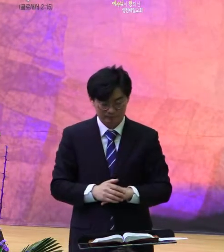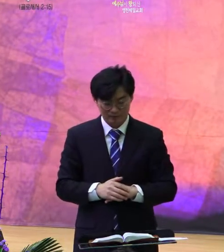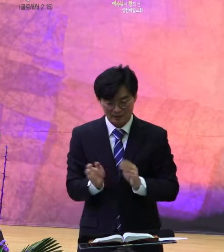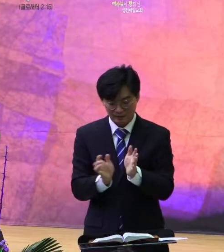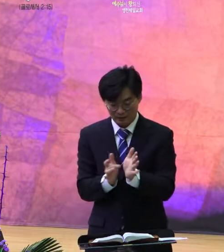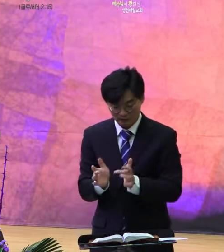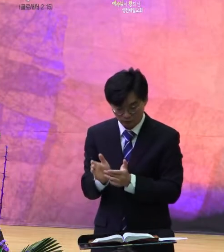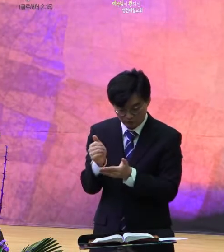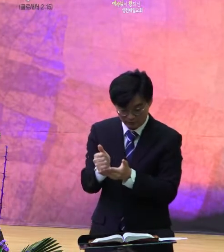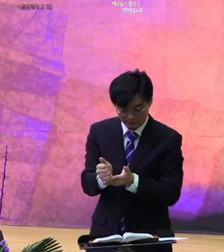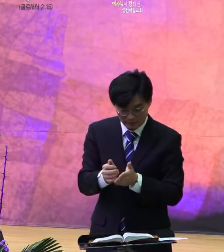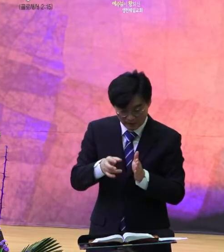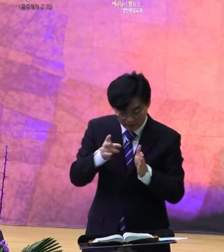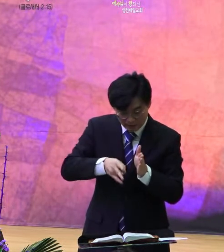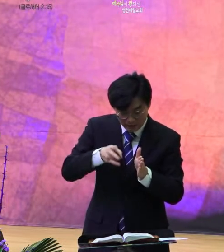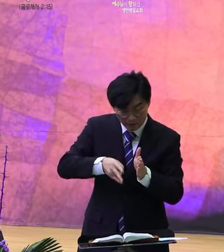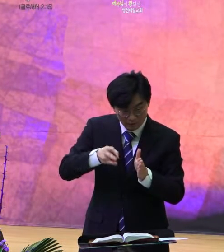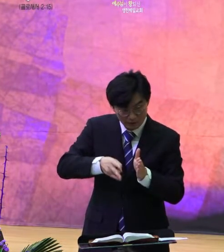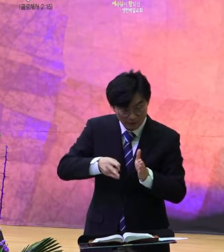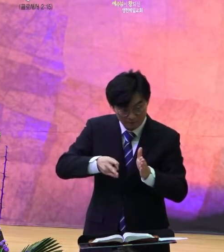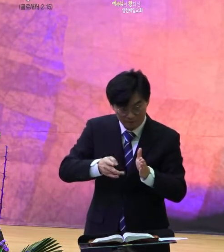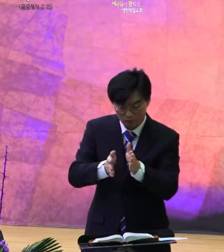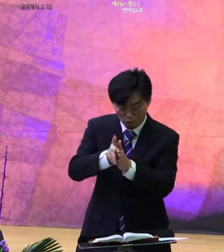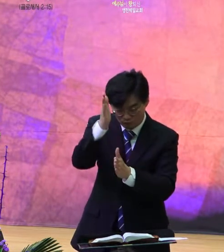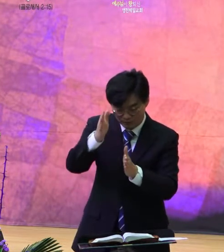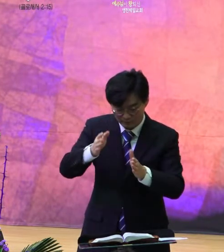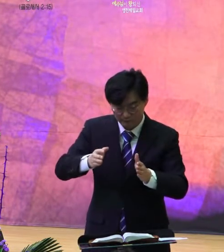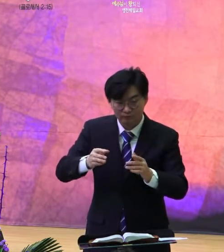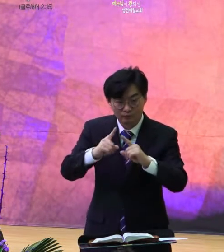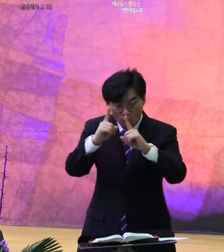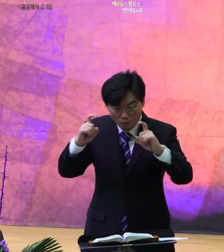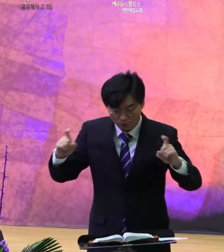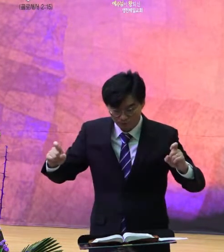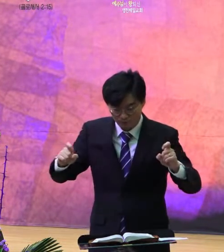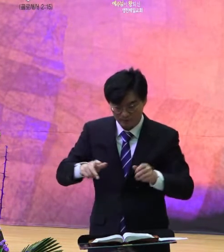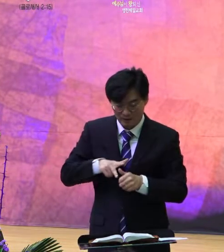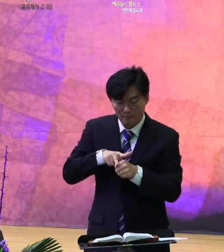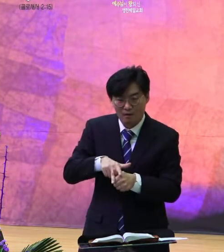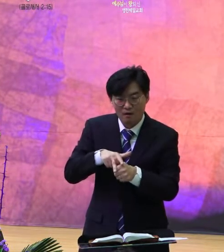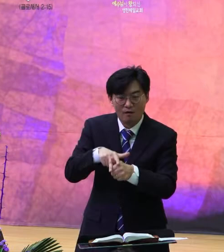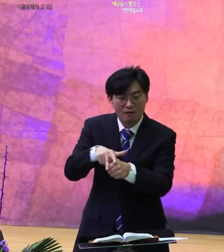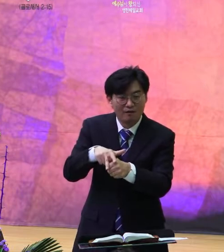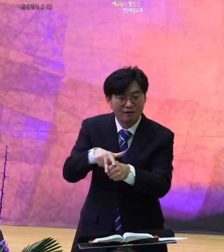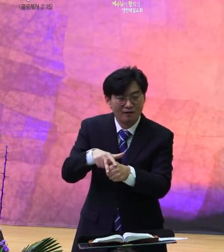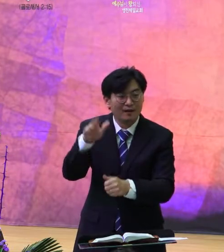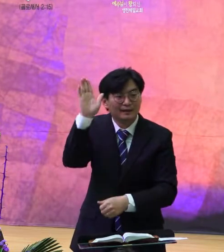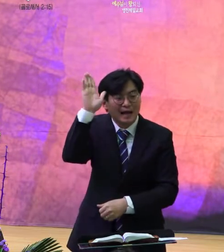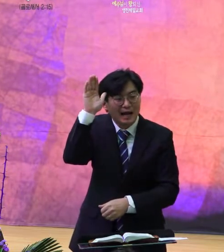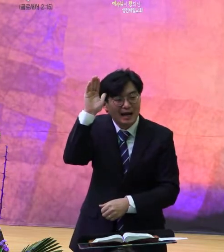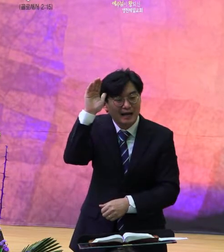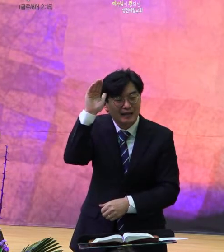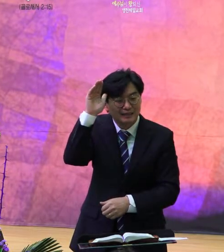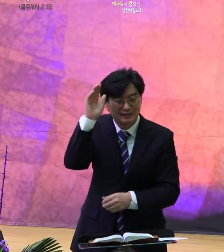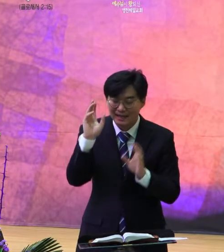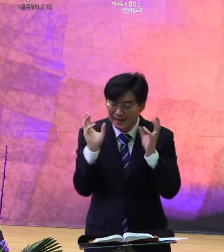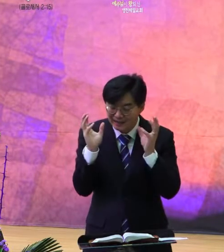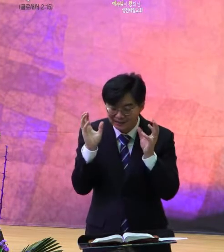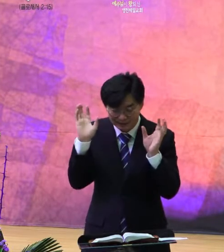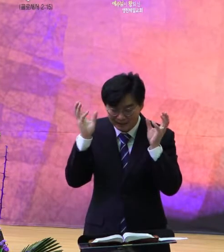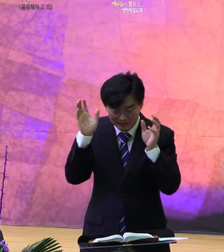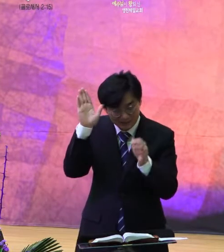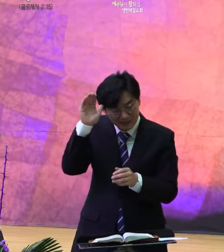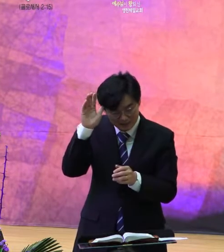왕으로 예루살렘에 입성하십니다. 제자들을 보내서 나귀 새끼를 가져오게 하시고 그 나귀 새끼를